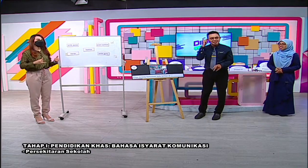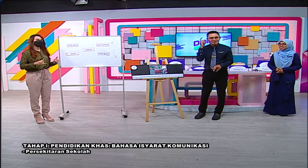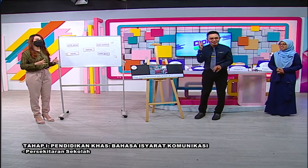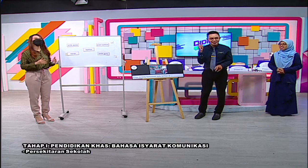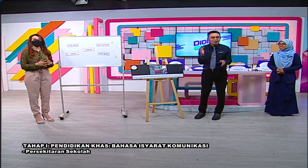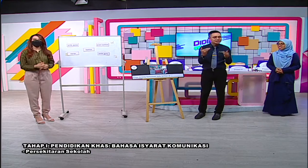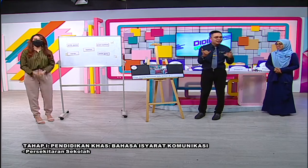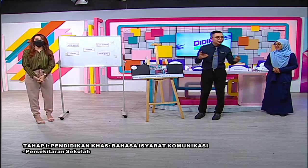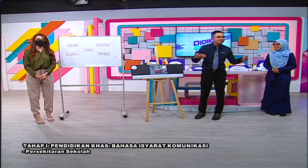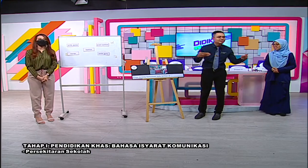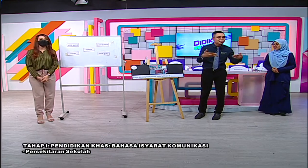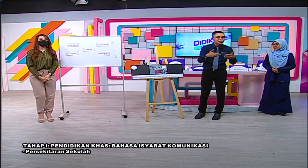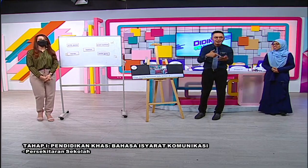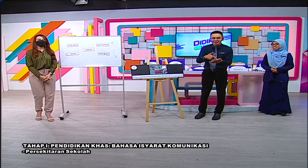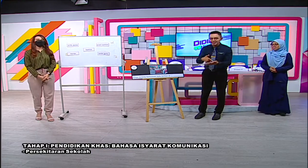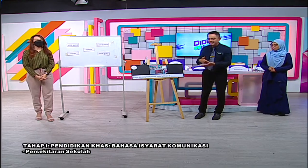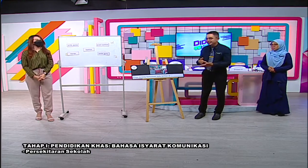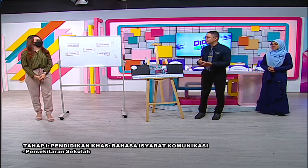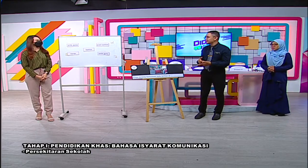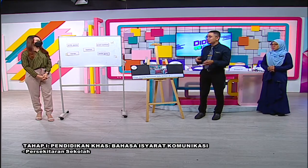teka-teki. Sekarang kita sambung lagi, kita mahu